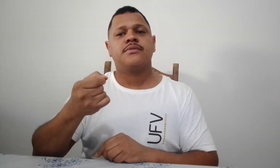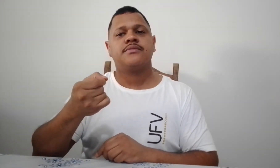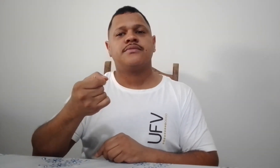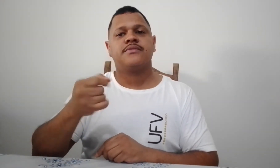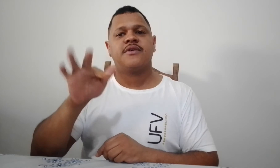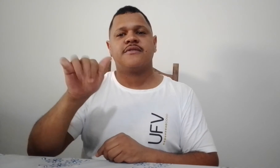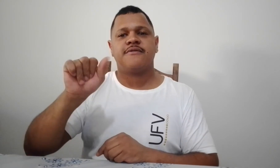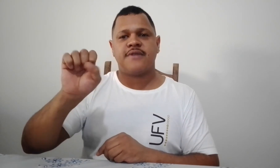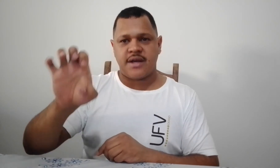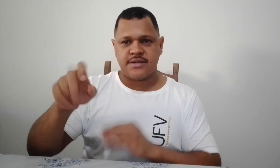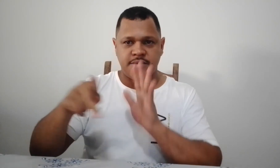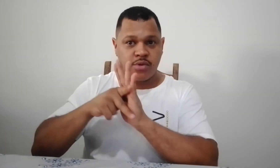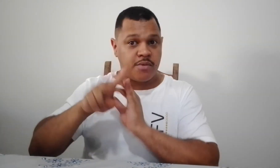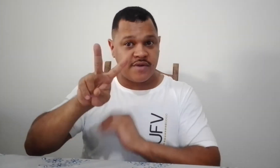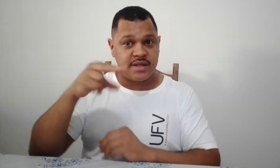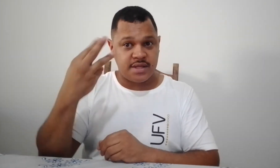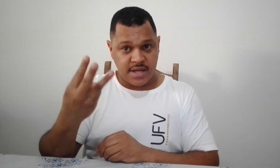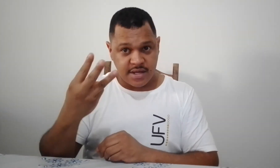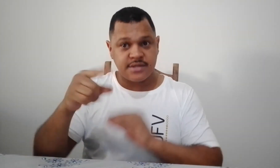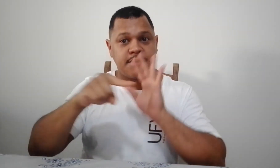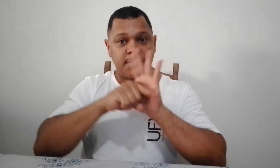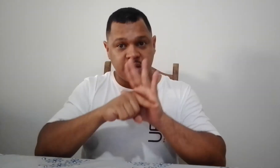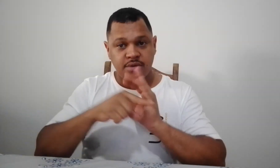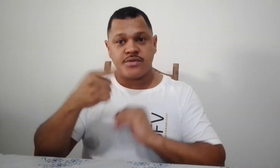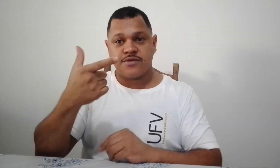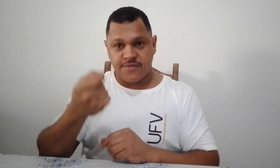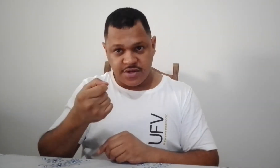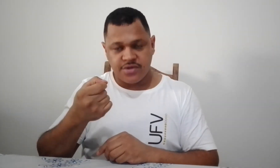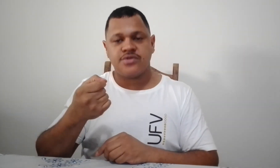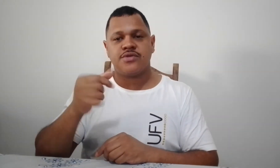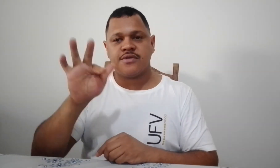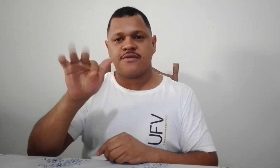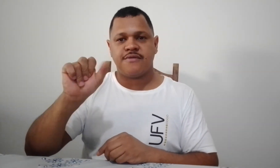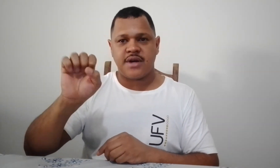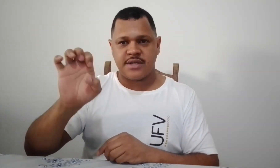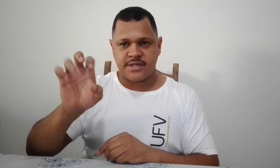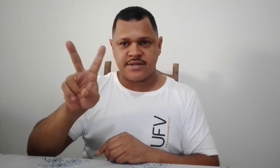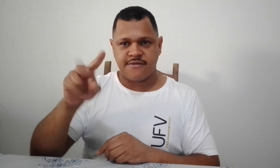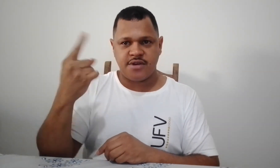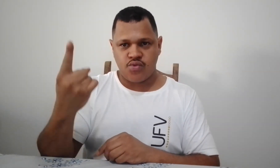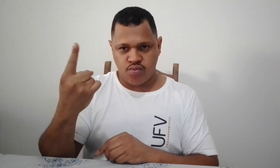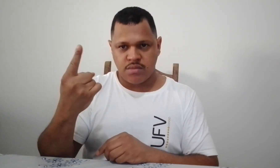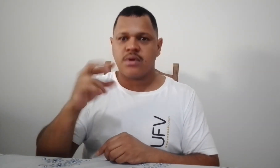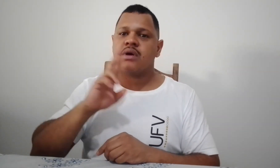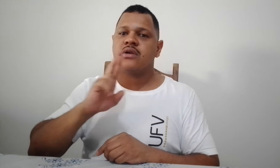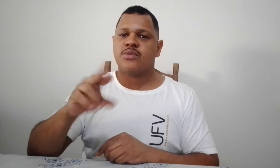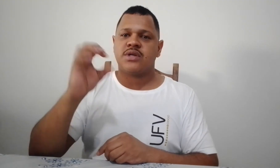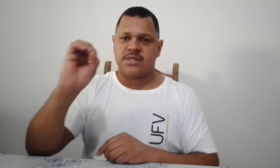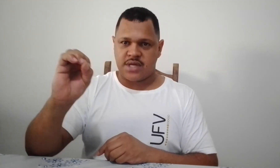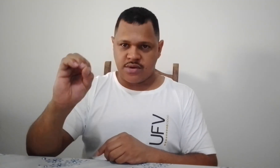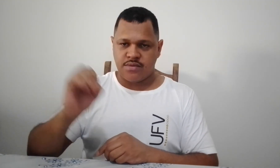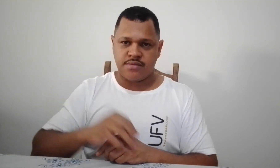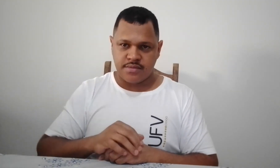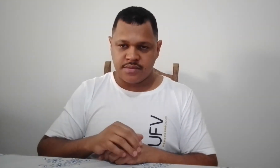de V3, menos 20, que é a fase de V1, que dá 0. Logo, o V3 está em fase com